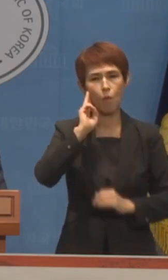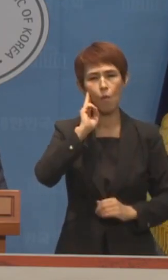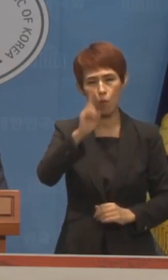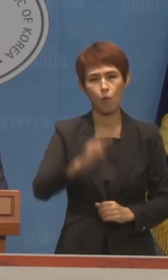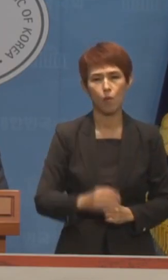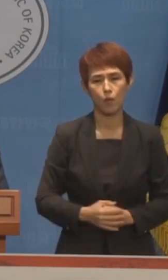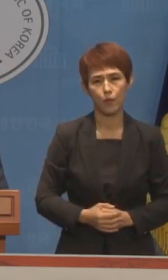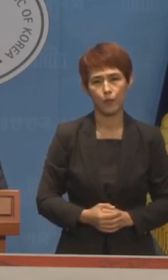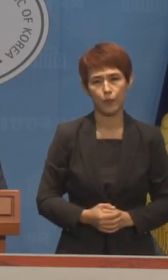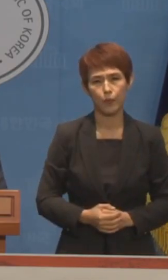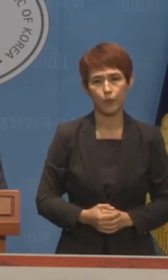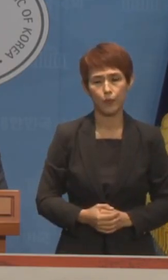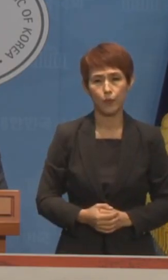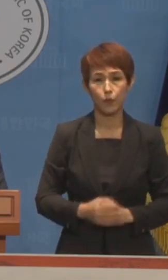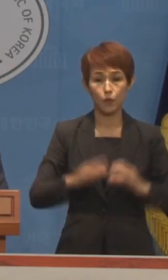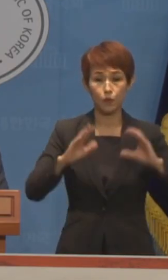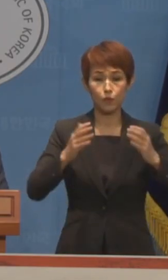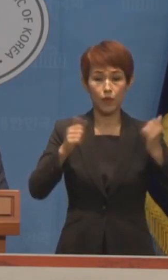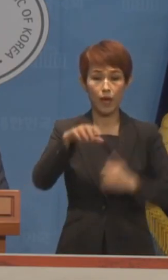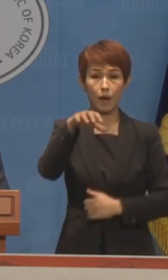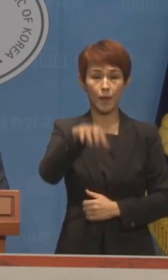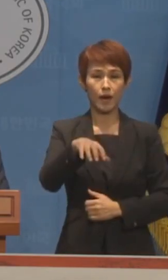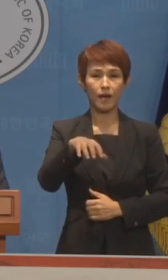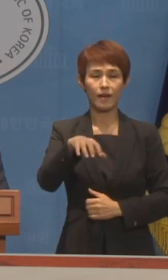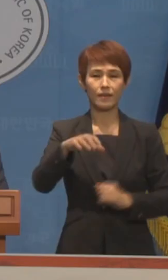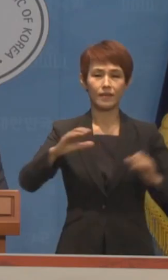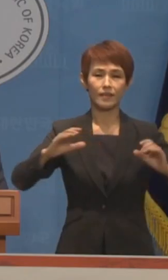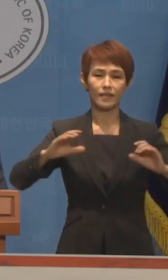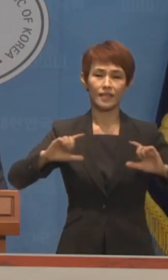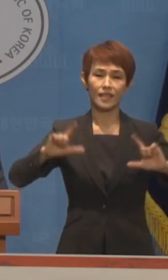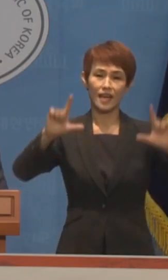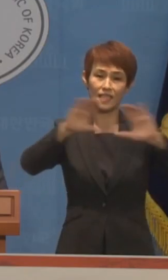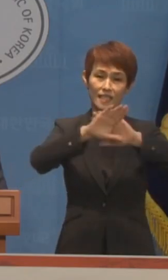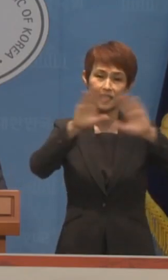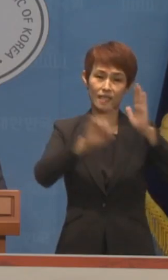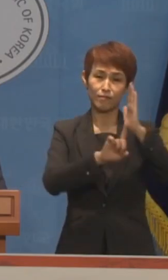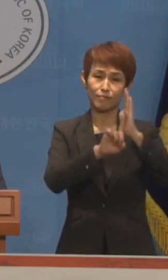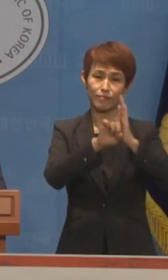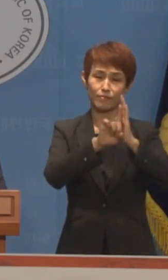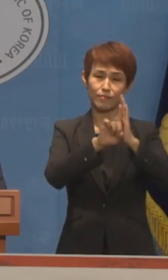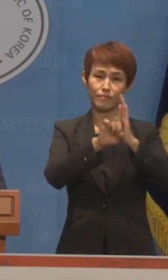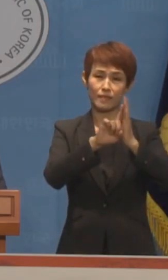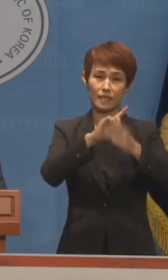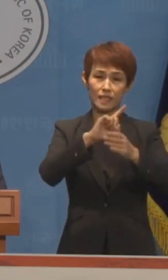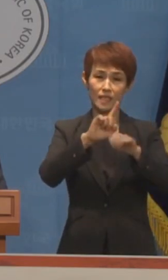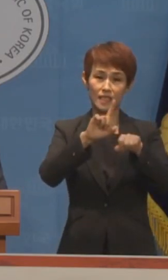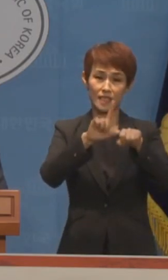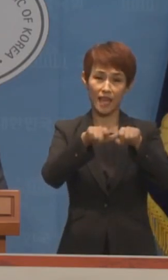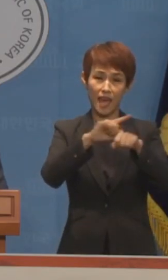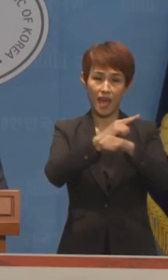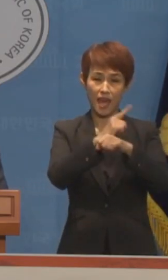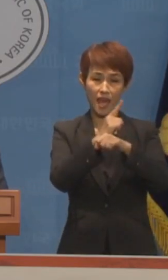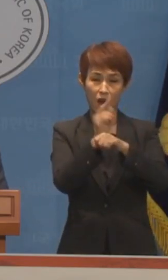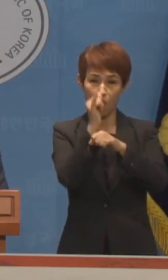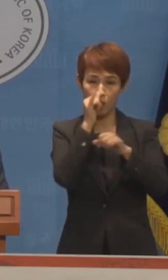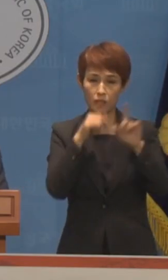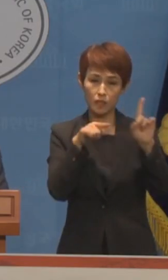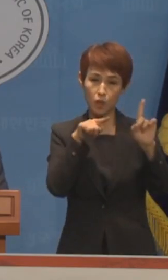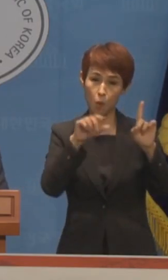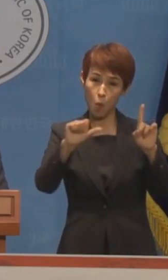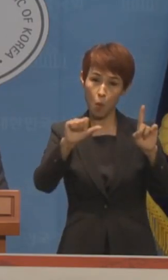있고요. 국회 앞에 기후시계가 있습니다만 1.5도씨까지 4년 넘게 남아있다고 되어